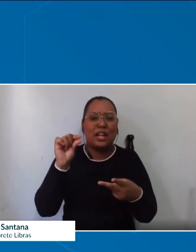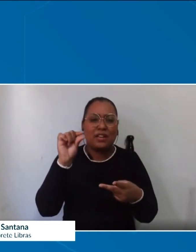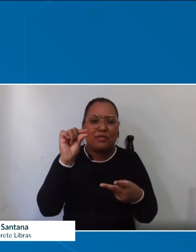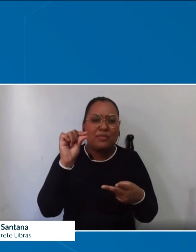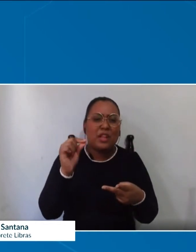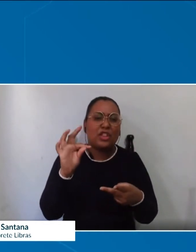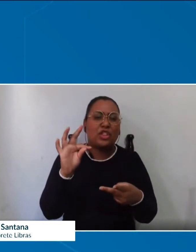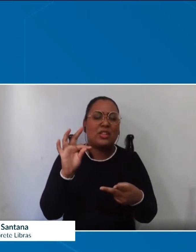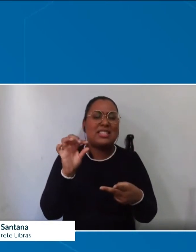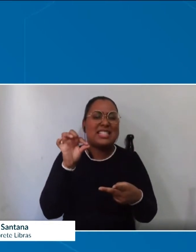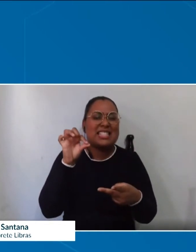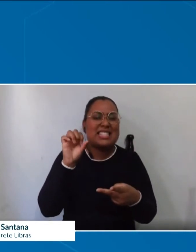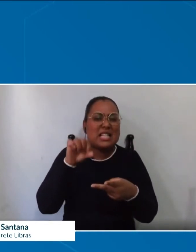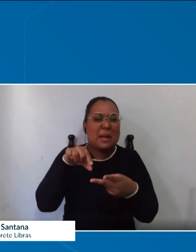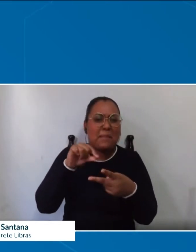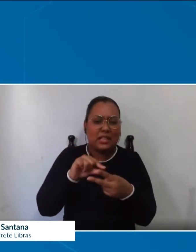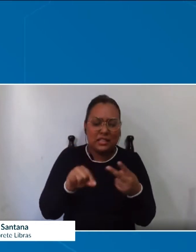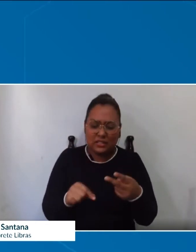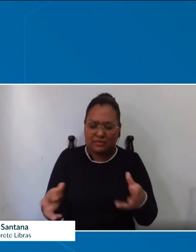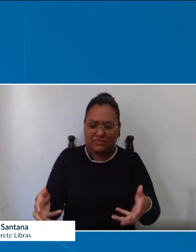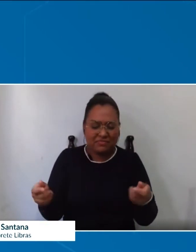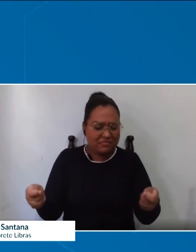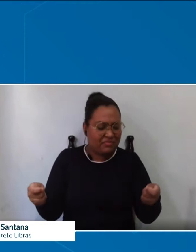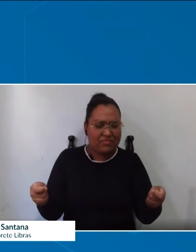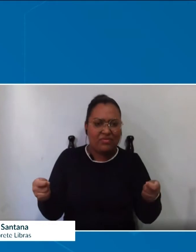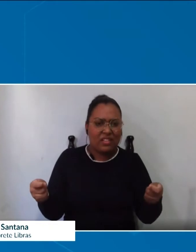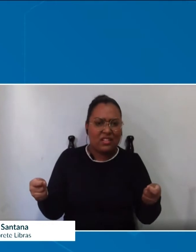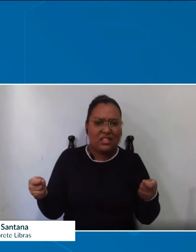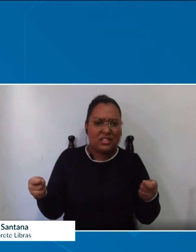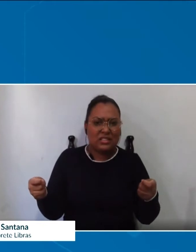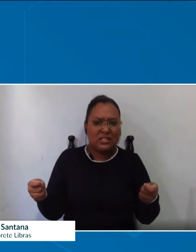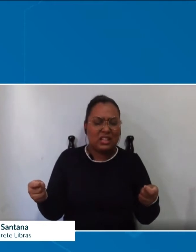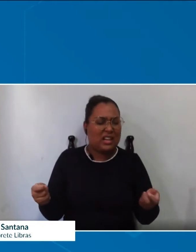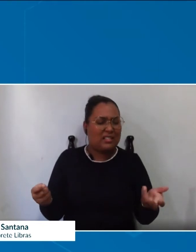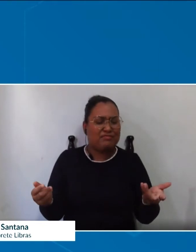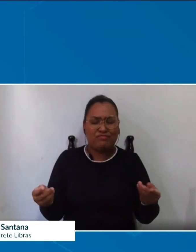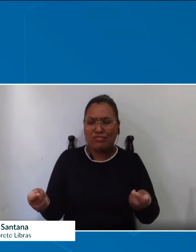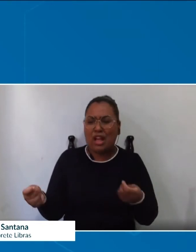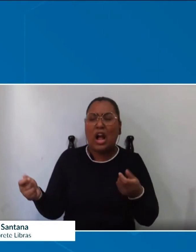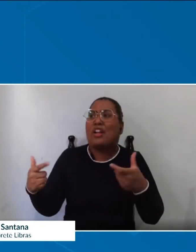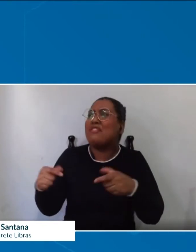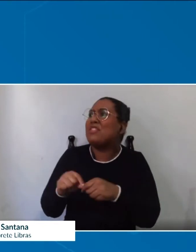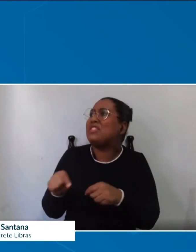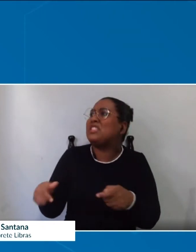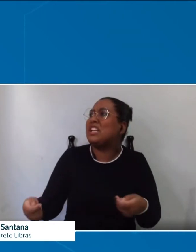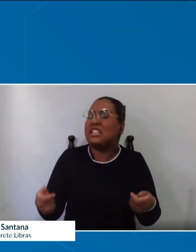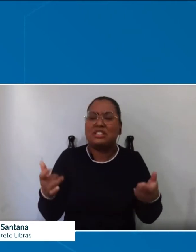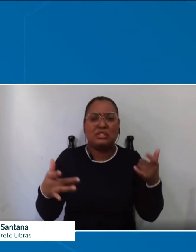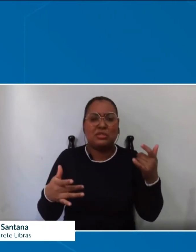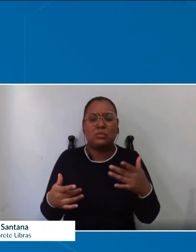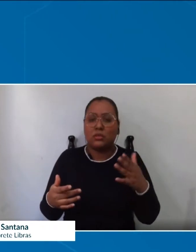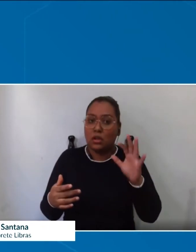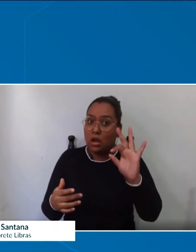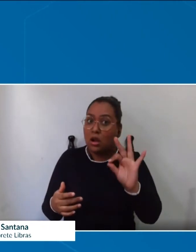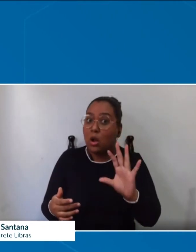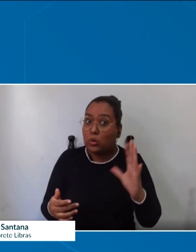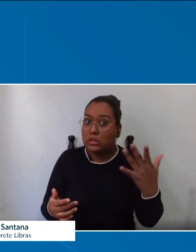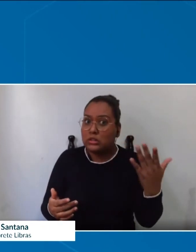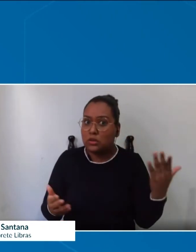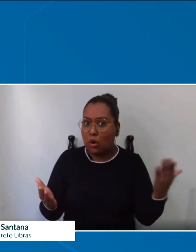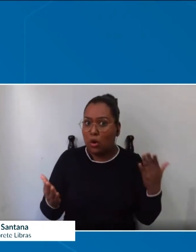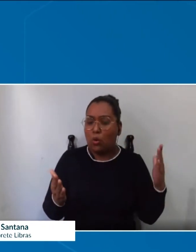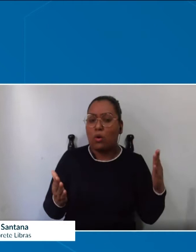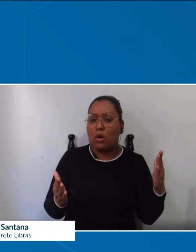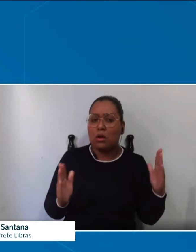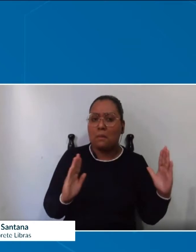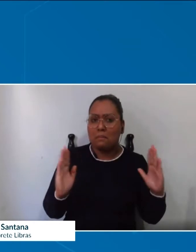casca, com essa semente, e isso acabava ficando como um passivo ambiental. Nós tivemos aqui, inclusive, no início desse século, um